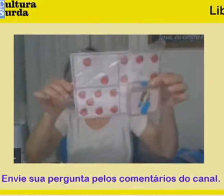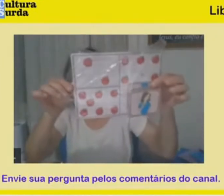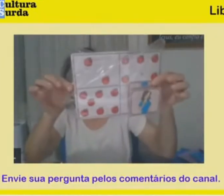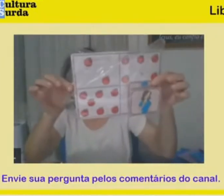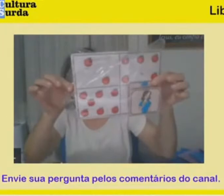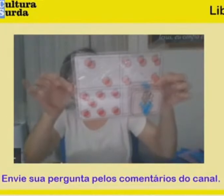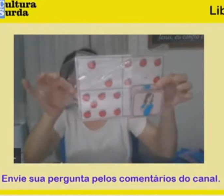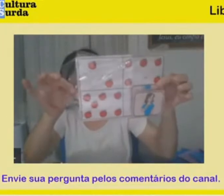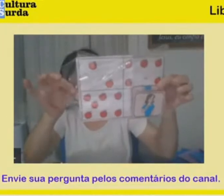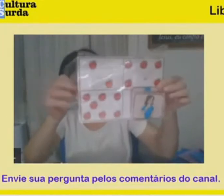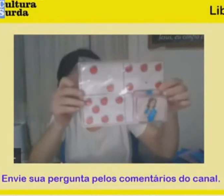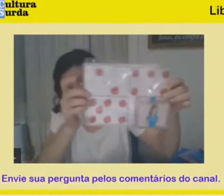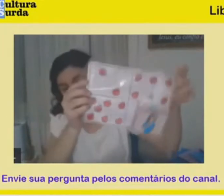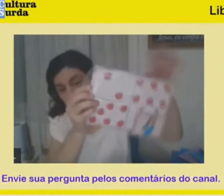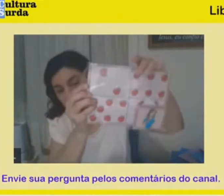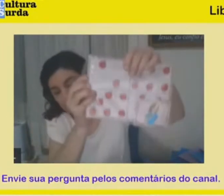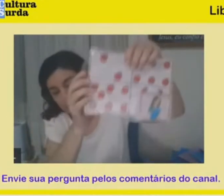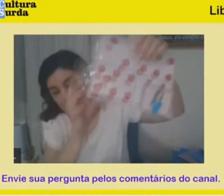outro material, olha só.